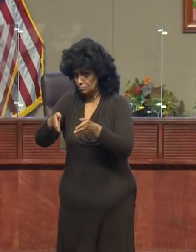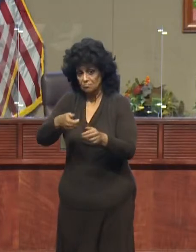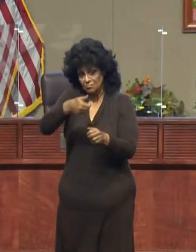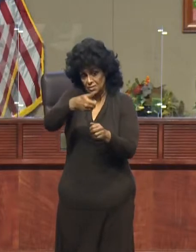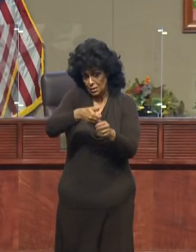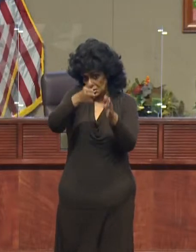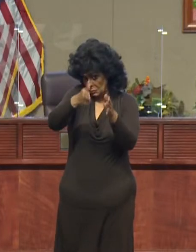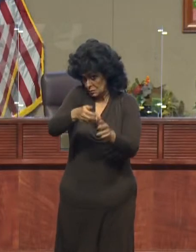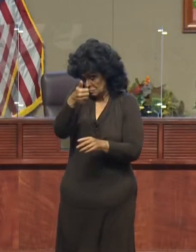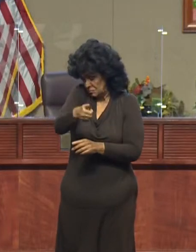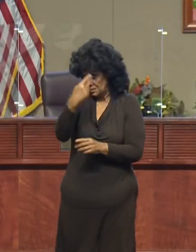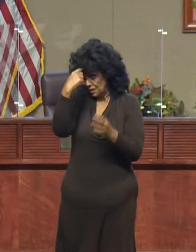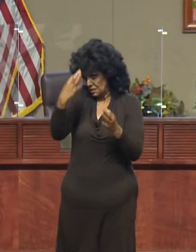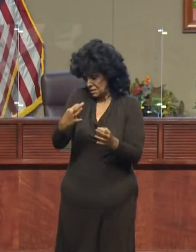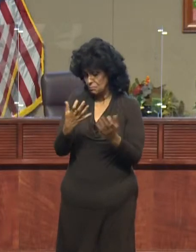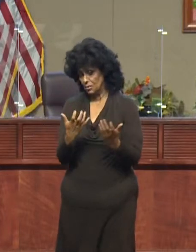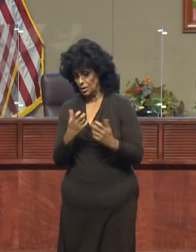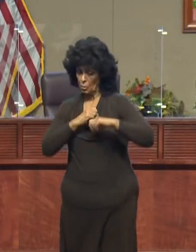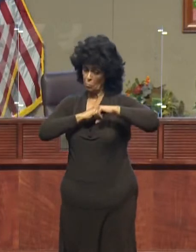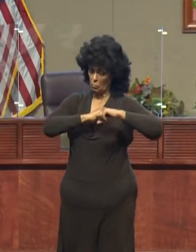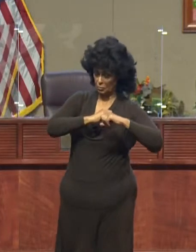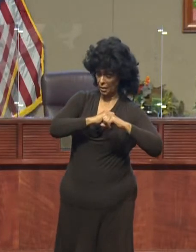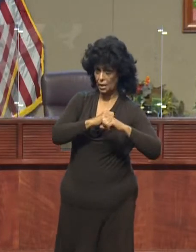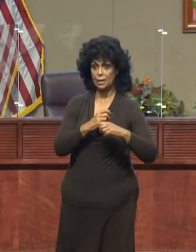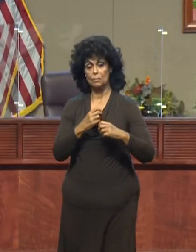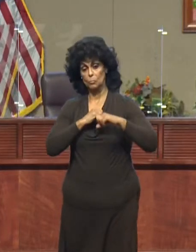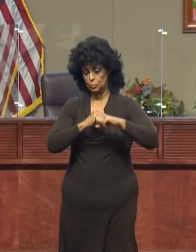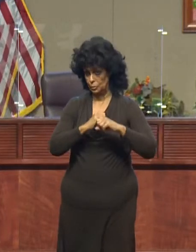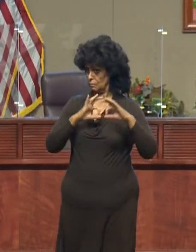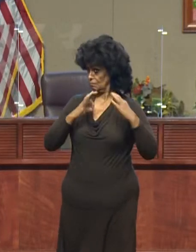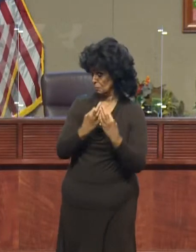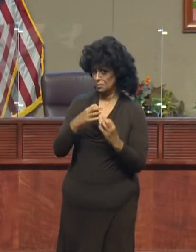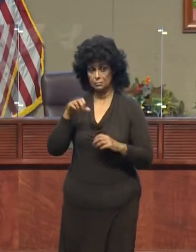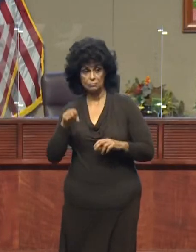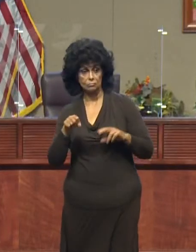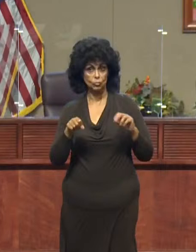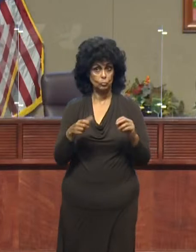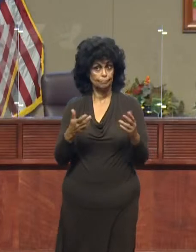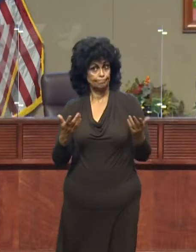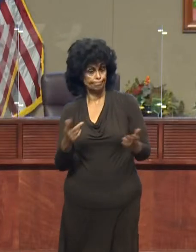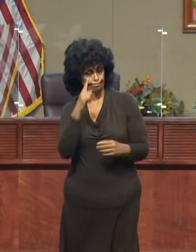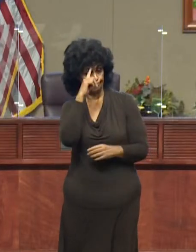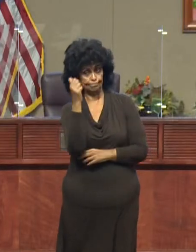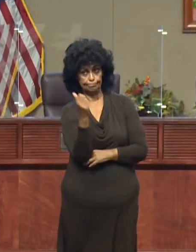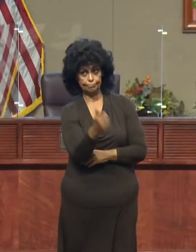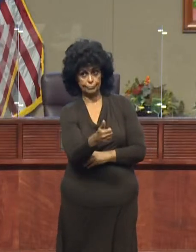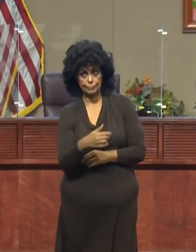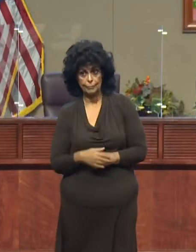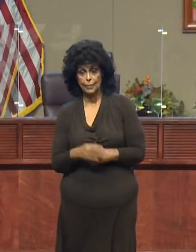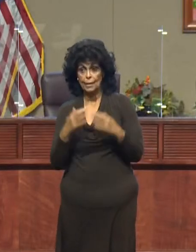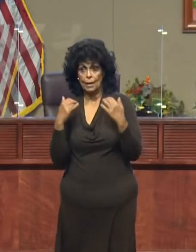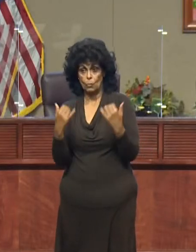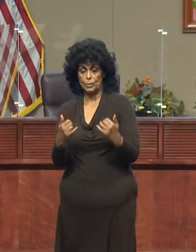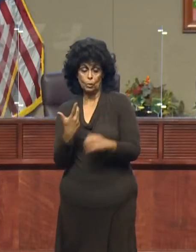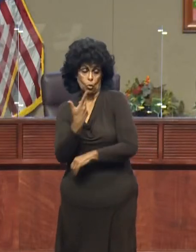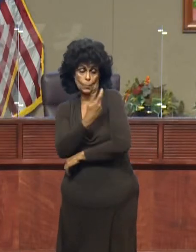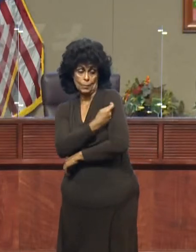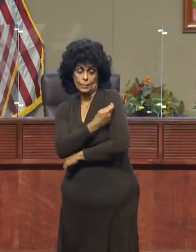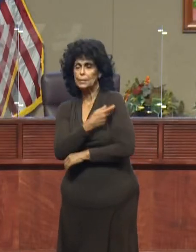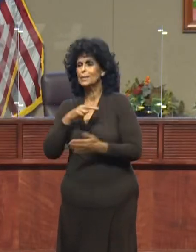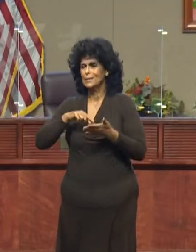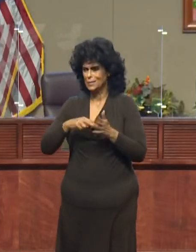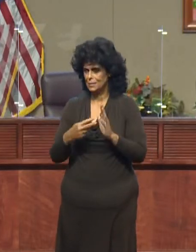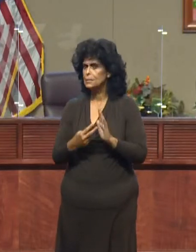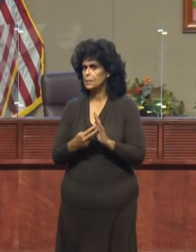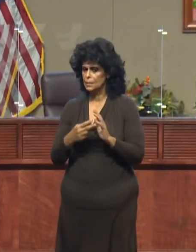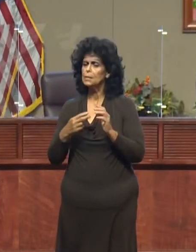que decidir si se quiere proteger y si quieren proteger a su familia. La comunidad con este nivel de inmunización está protegida